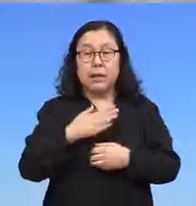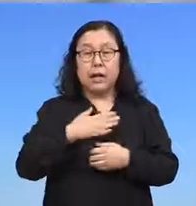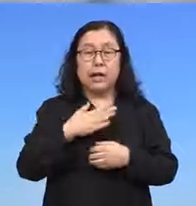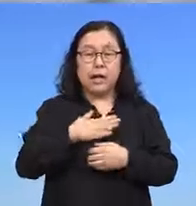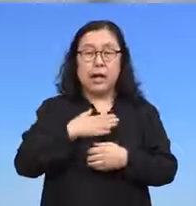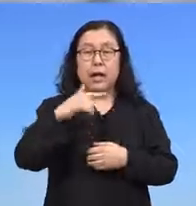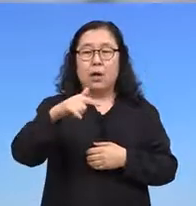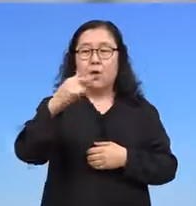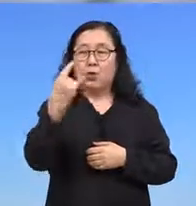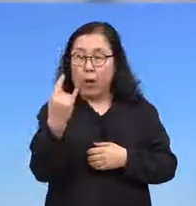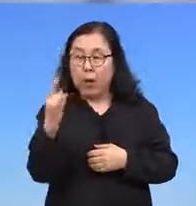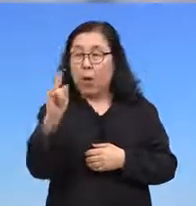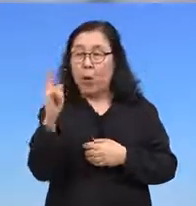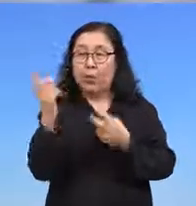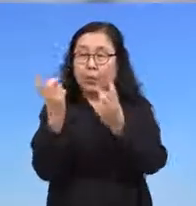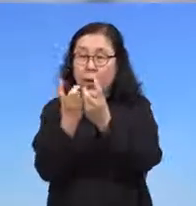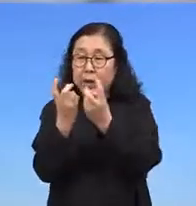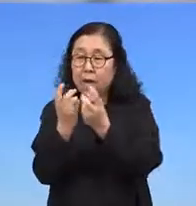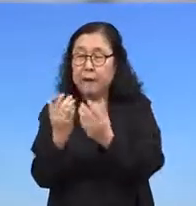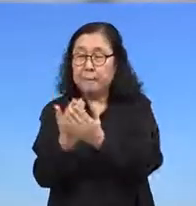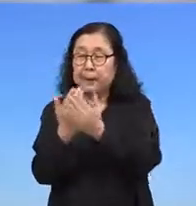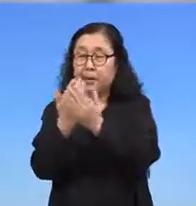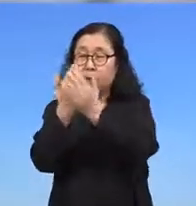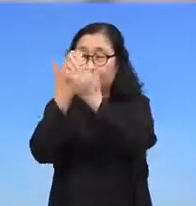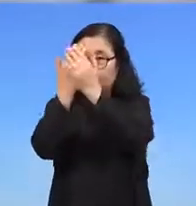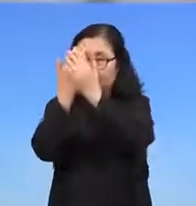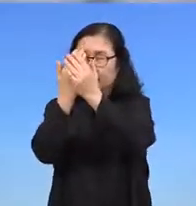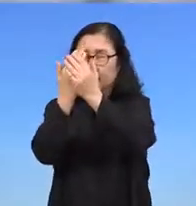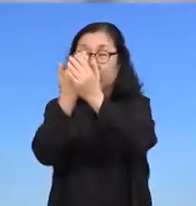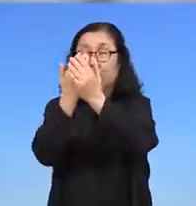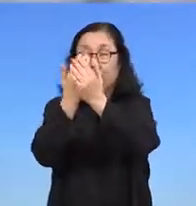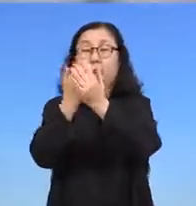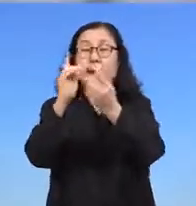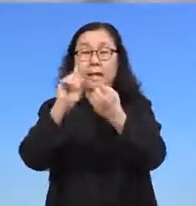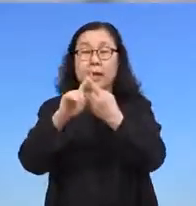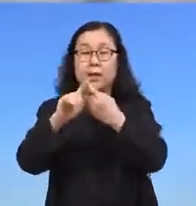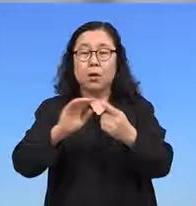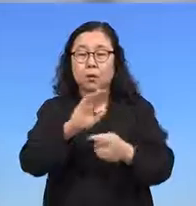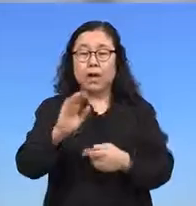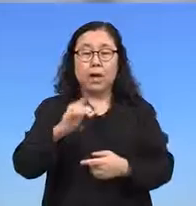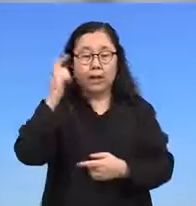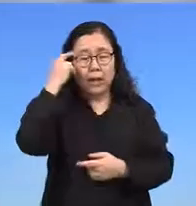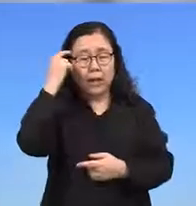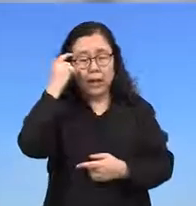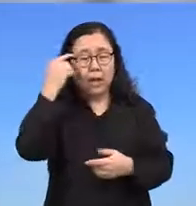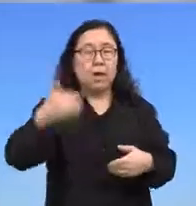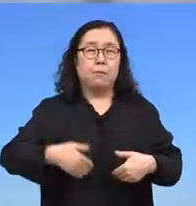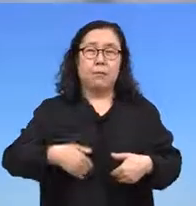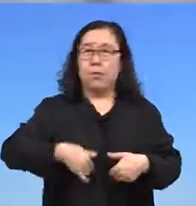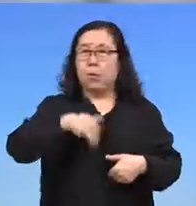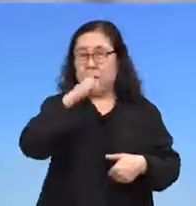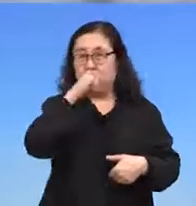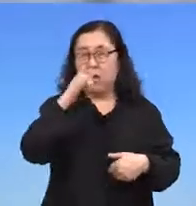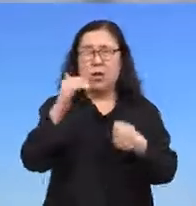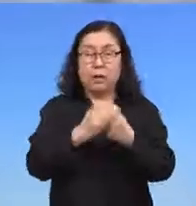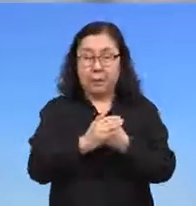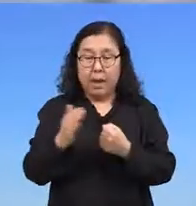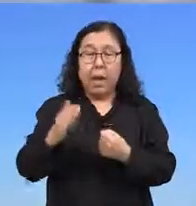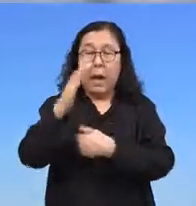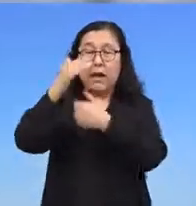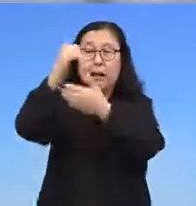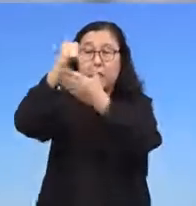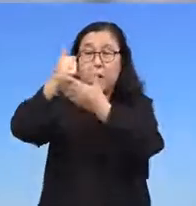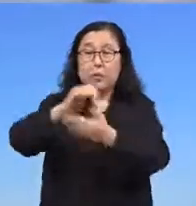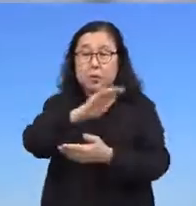활성화되고 있느냐의 문제라는 전문가들의 이야기를, 하나님이 우리를 이렇게 만드셨구나, 그래서 감사는 키를 내는